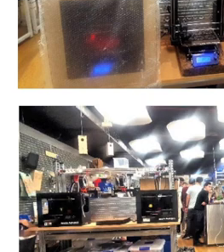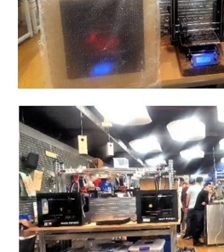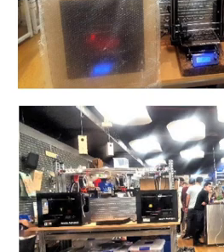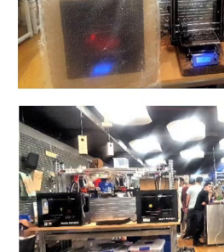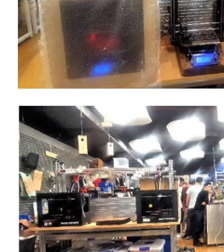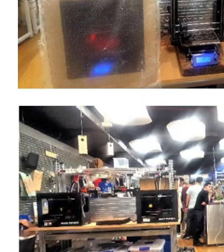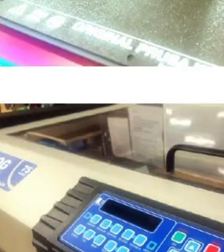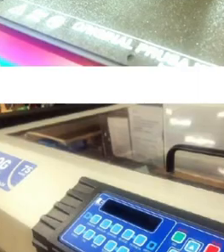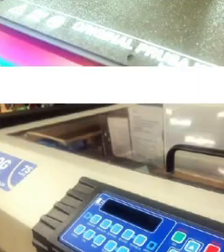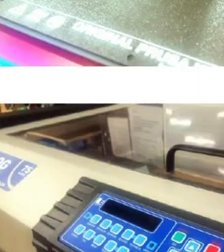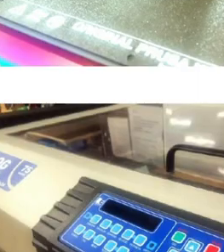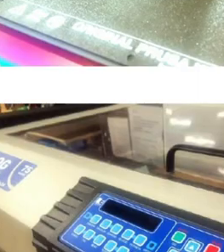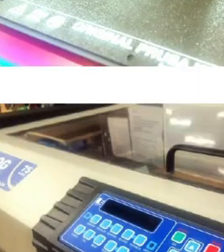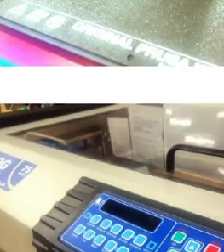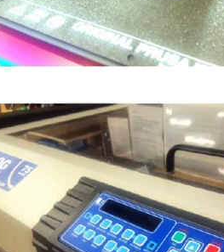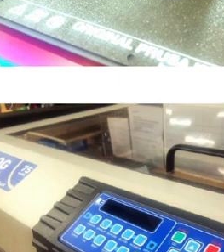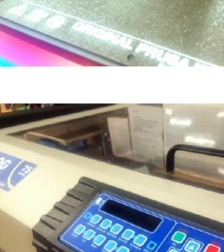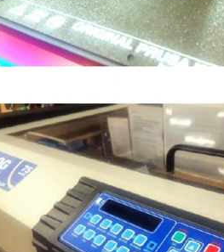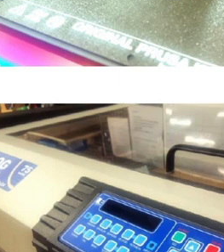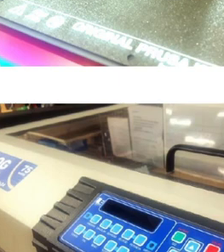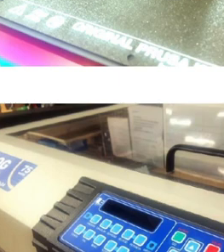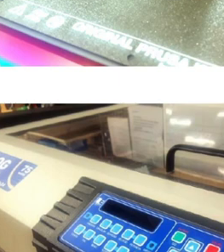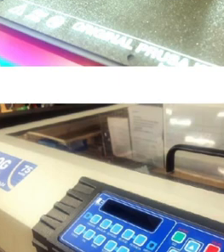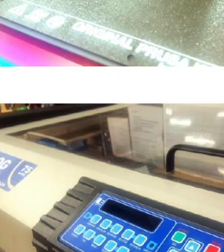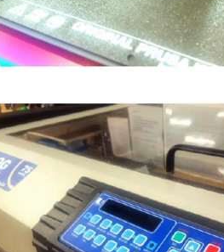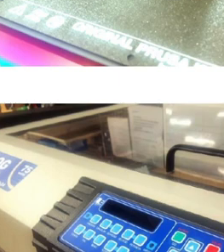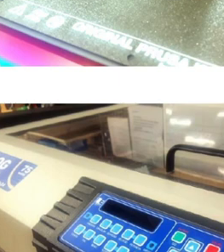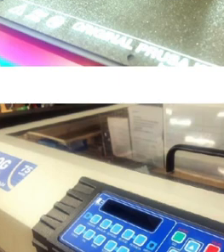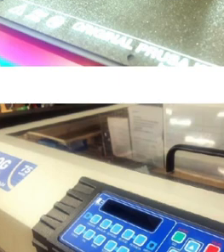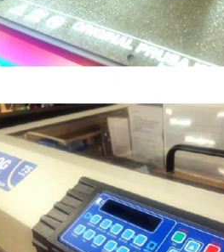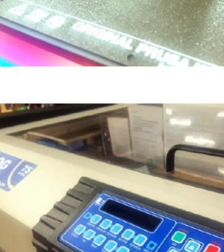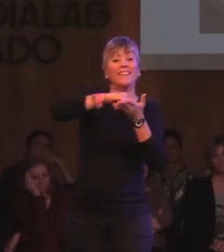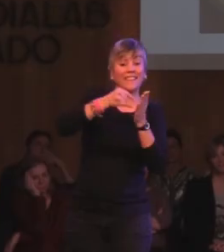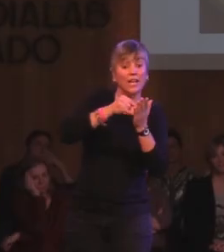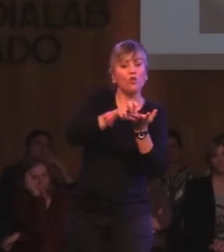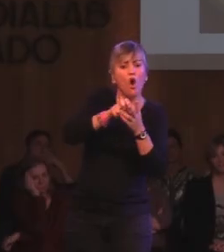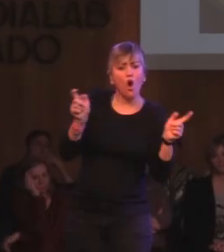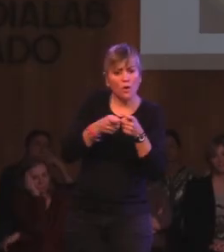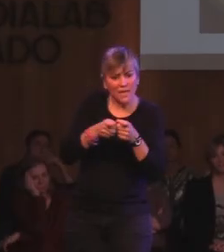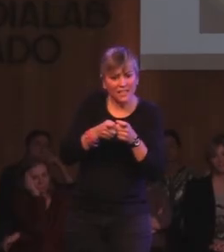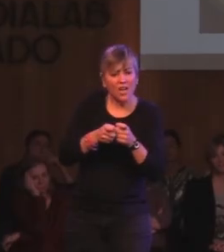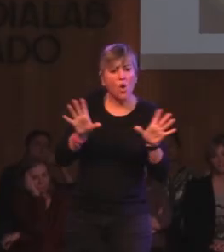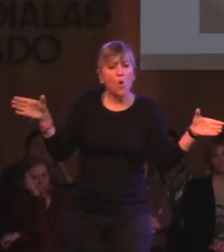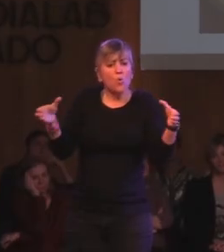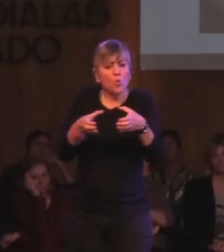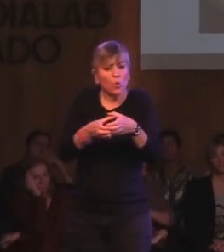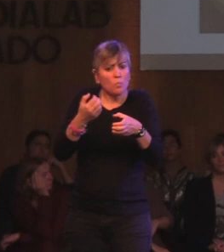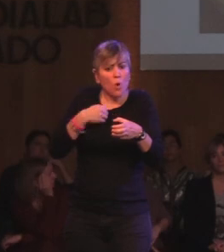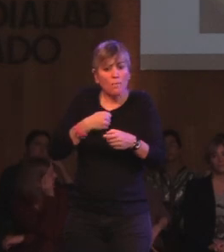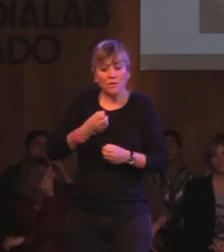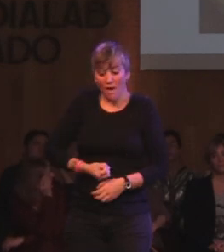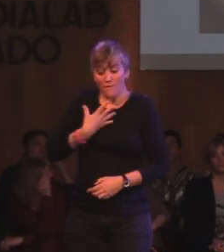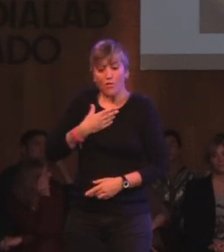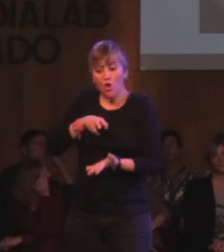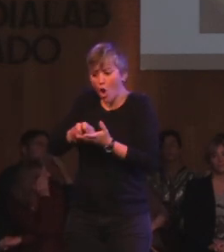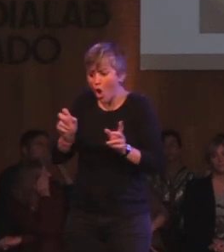historia. A día de hoy, Tecnohormigas es el grupo más grande de España de aficionados a la mirmecología y creemos que